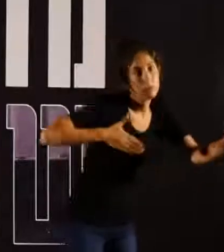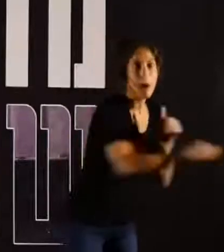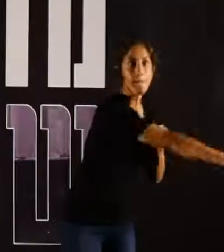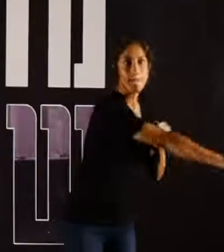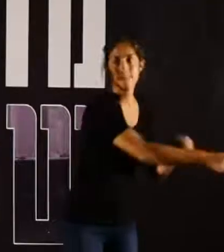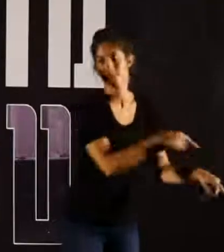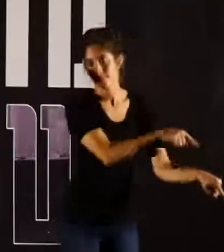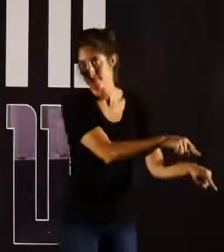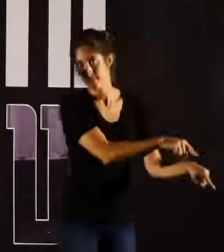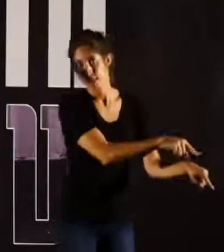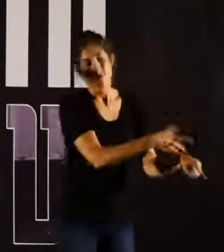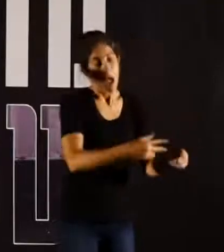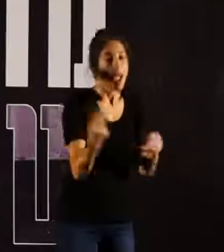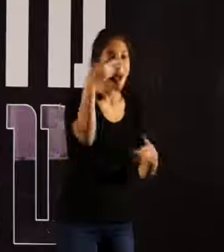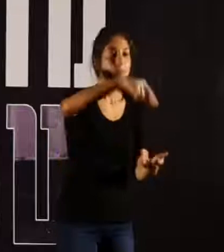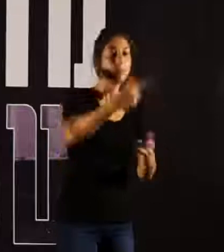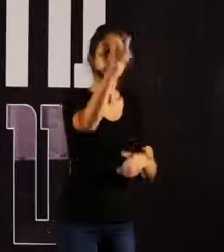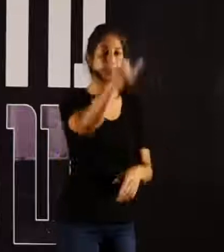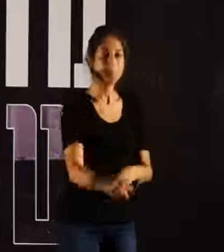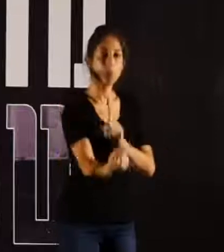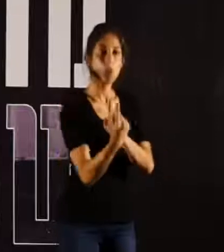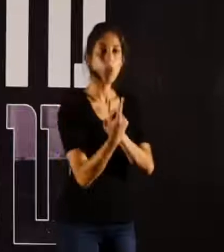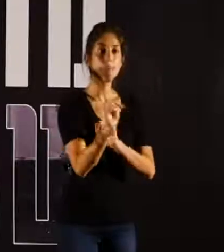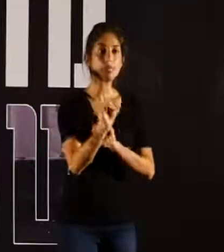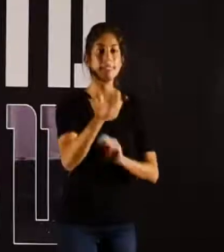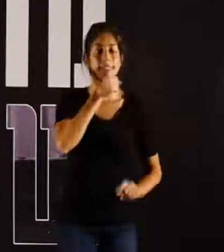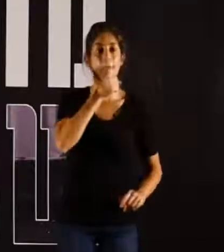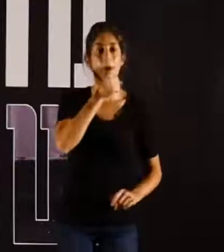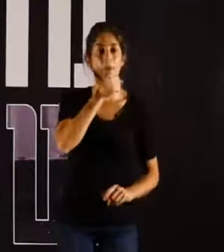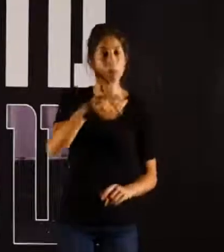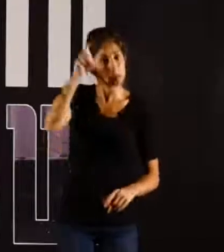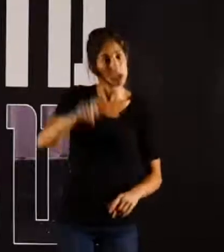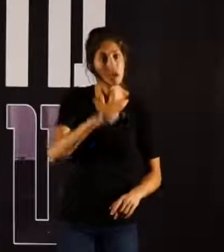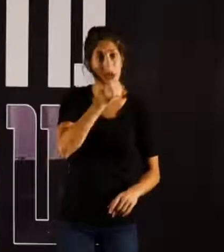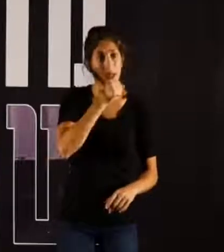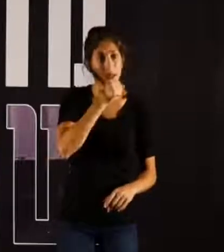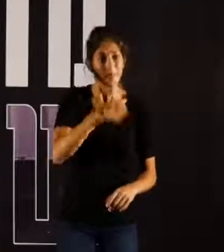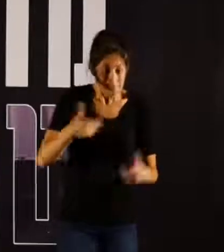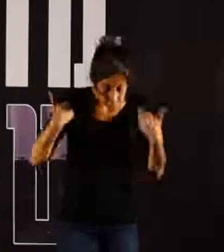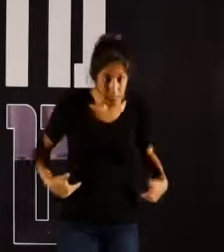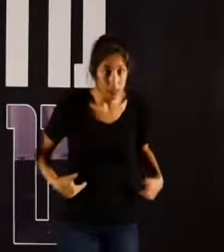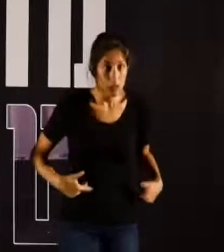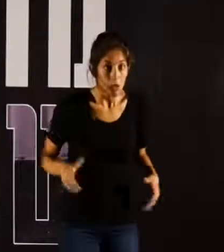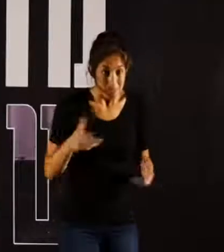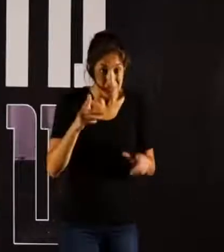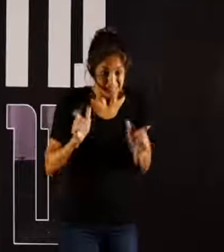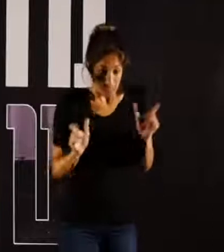ועומד מולנו סבא, איש זקן, ומנסה פיזית לעצור אותנו.